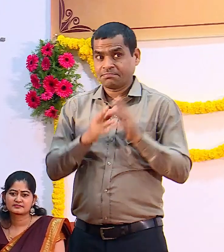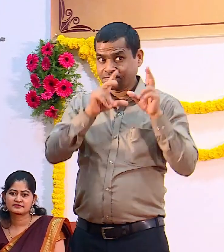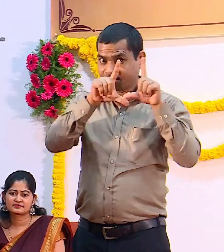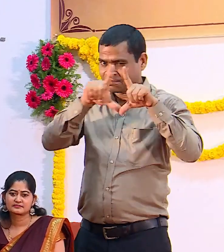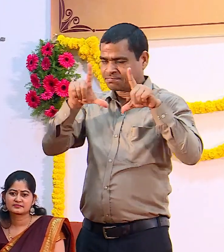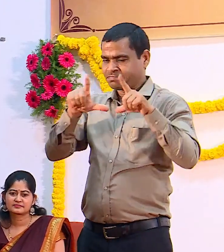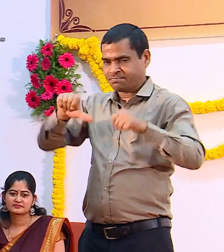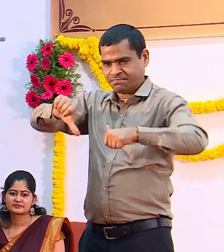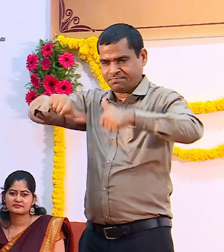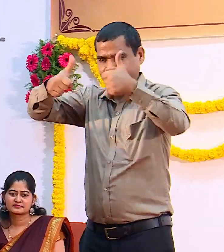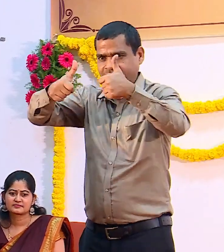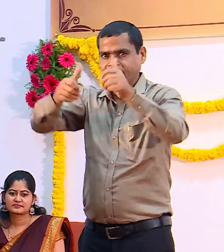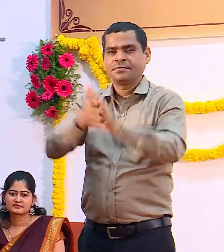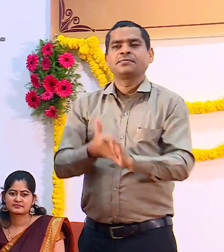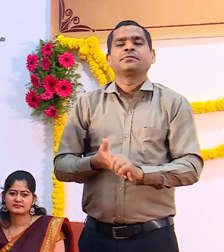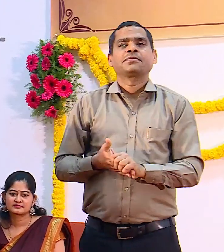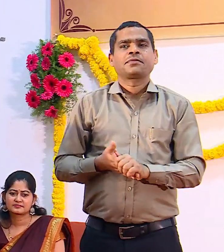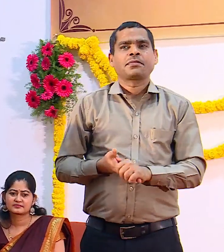अच्छा लगता है